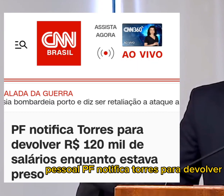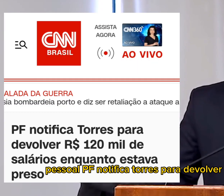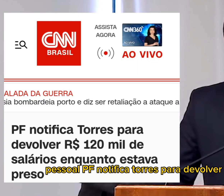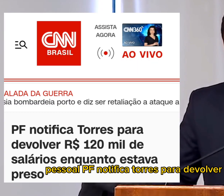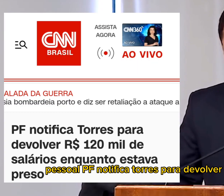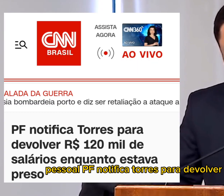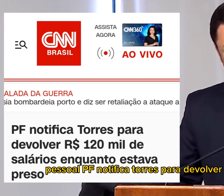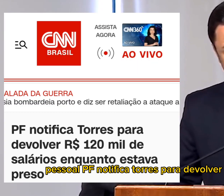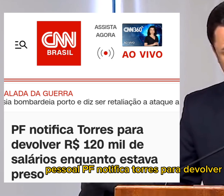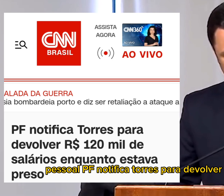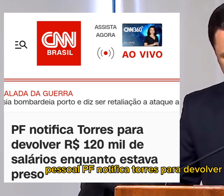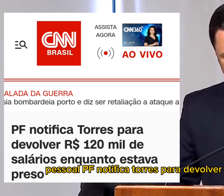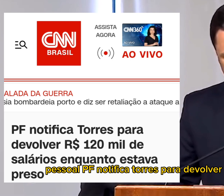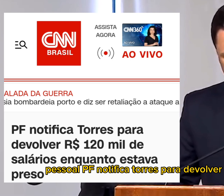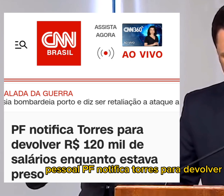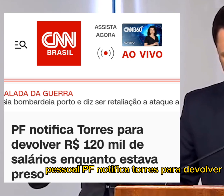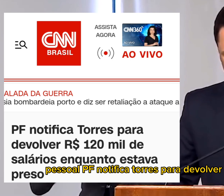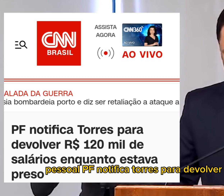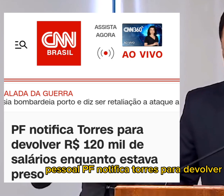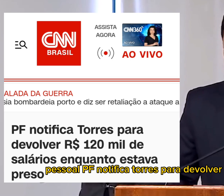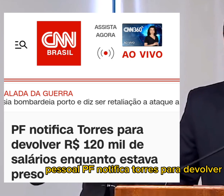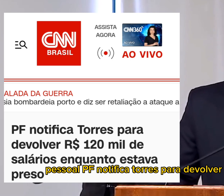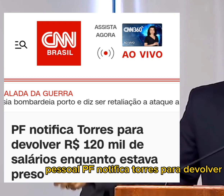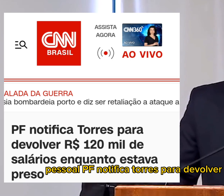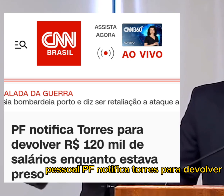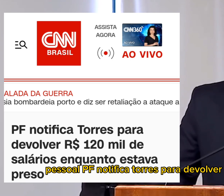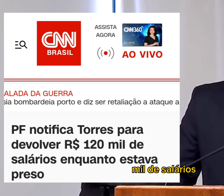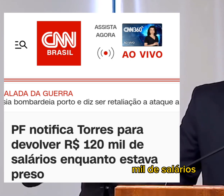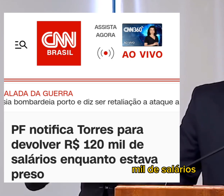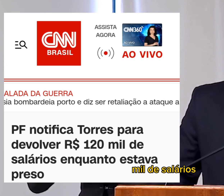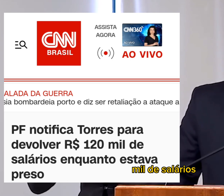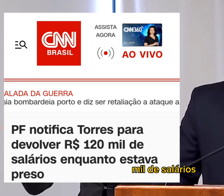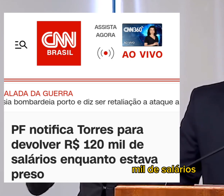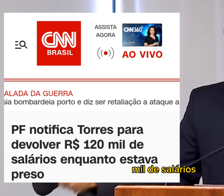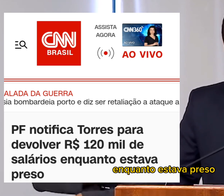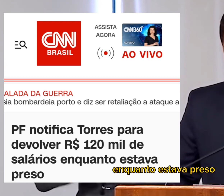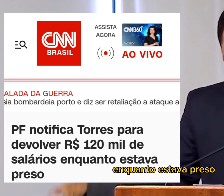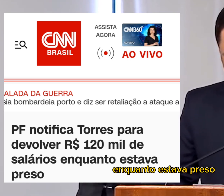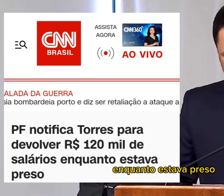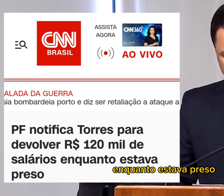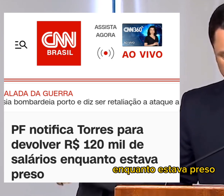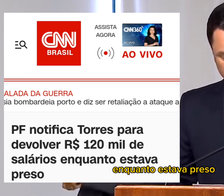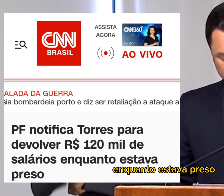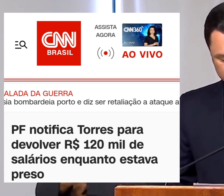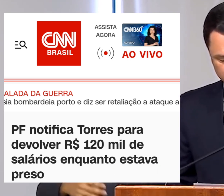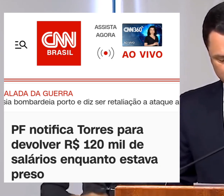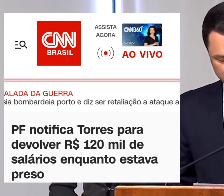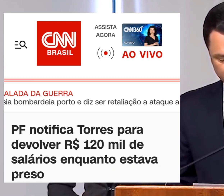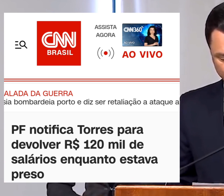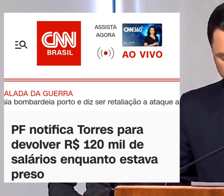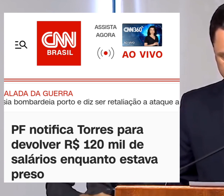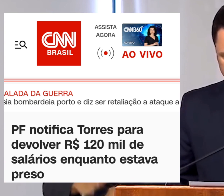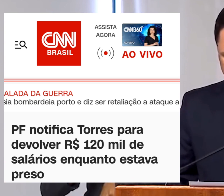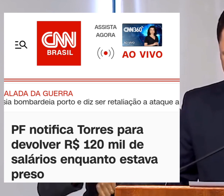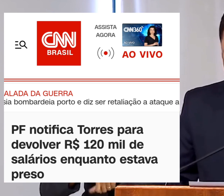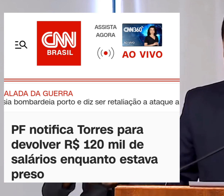Então, pessoal, PF notifica Torres para devolver 120 mil de salários enquanto estava preso.